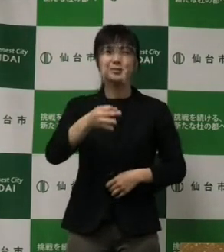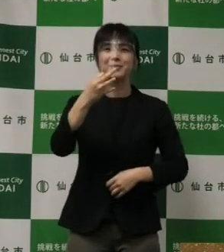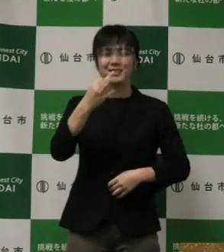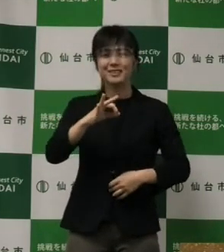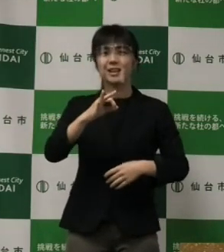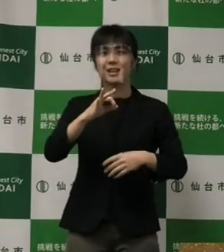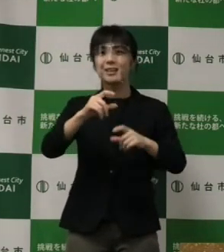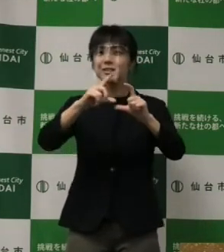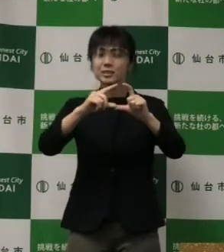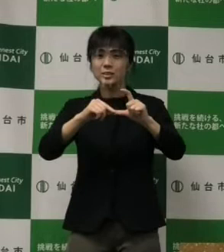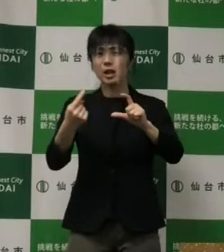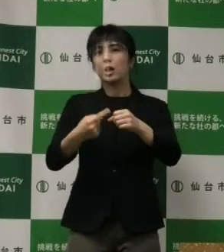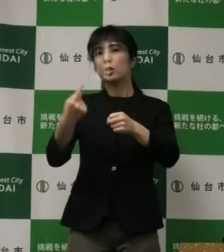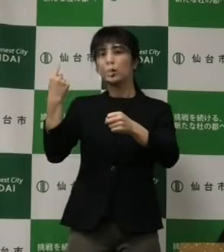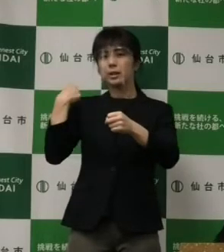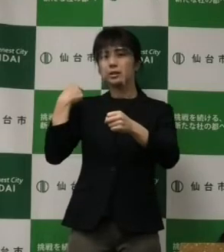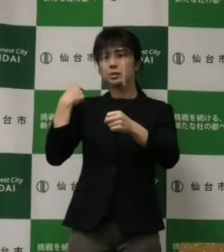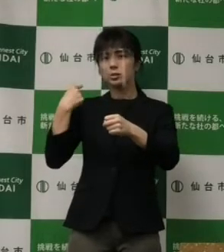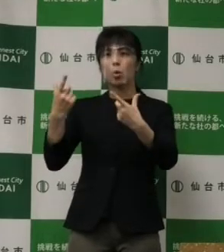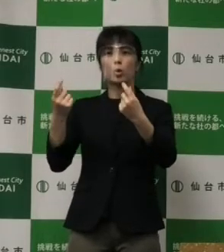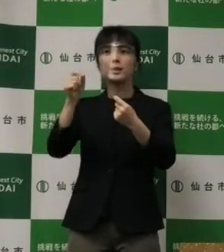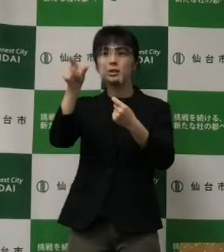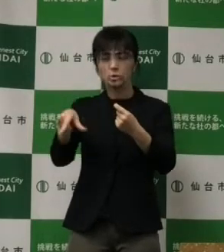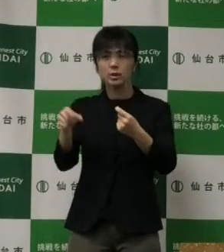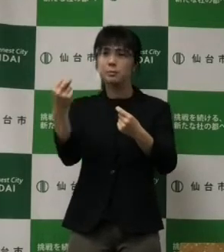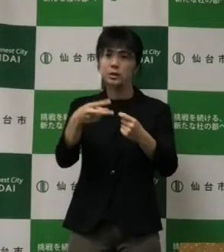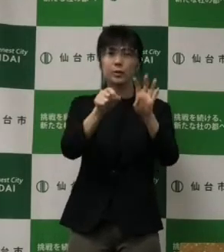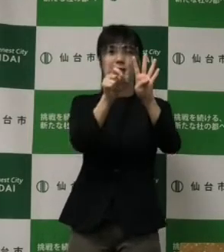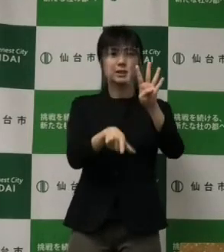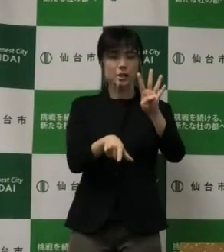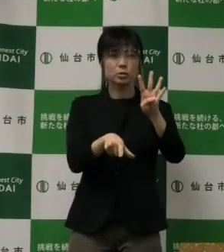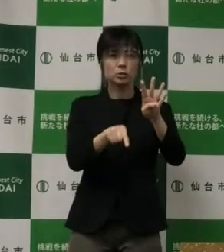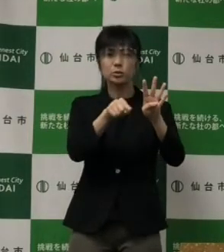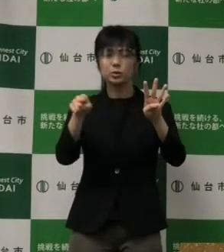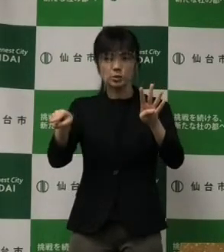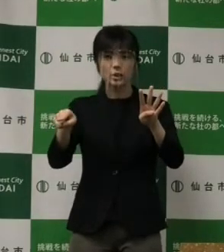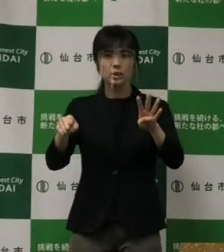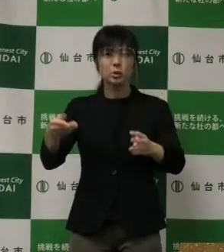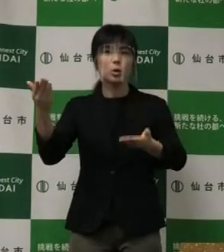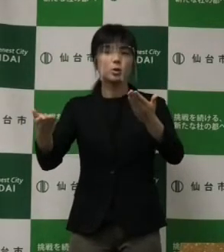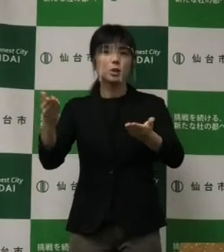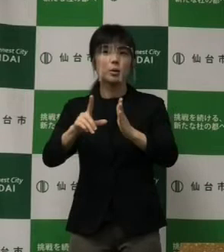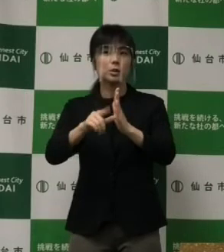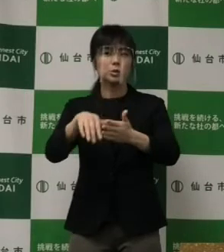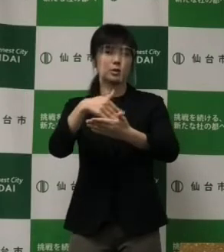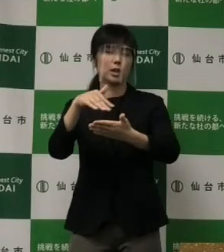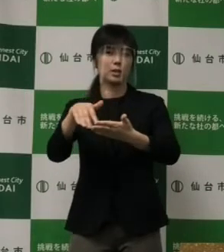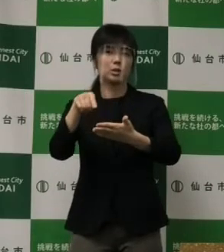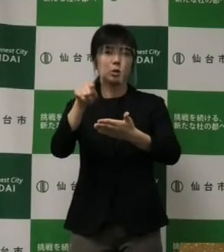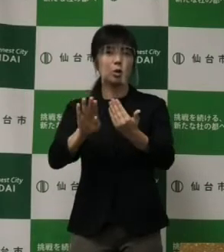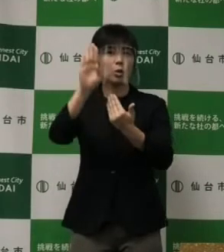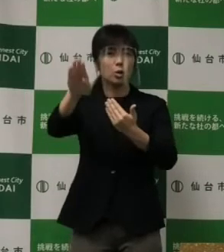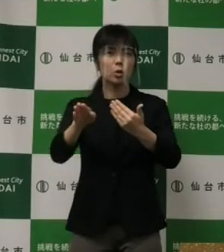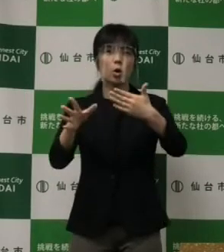昨年の同月比と4月時点の数字を比べたものを用いまして、それを今後9ヶ月間、年度